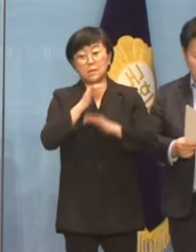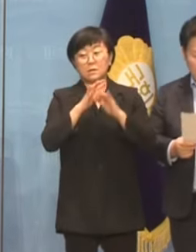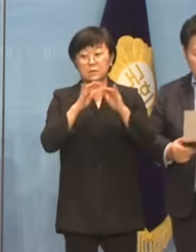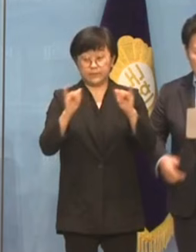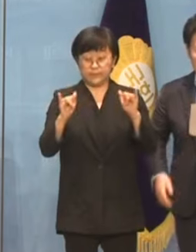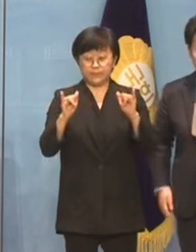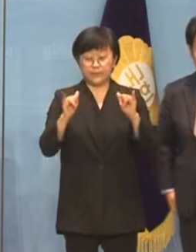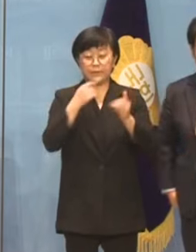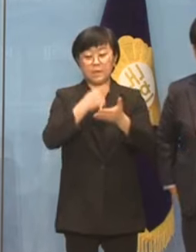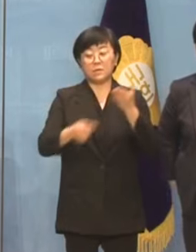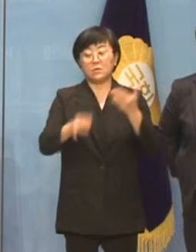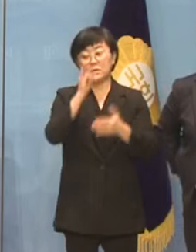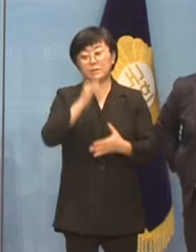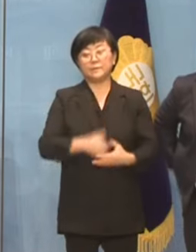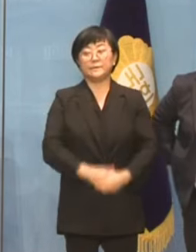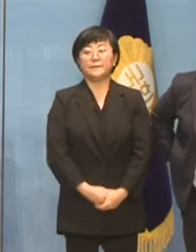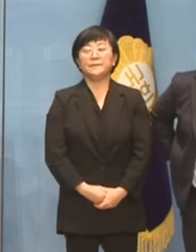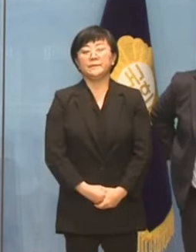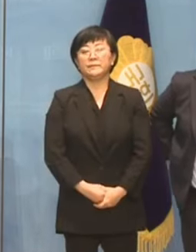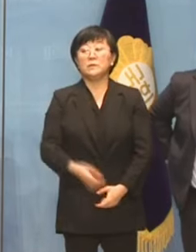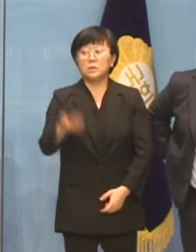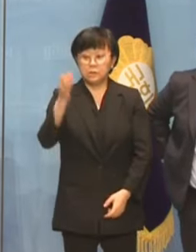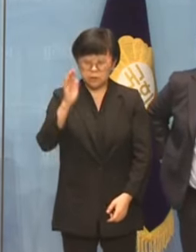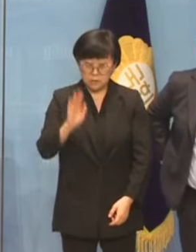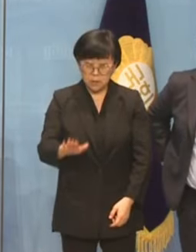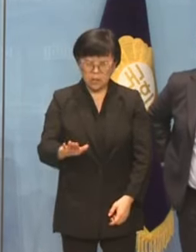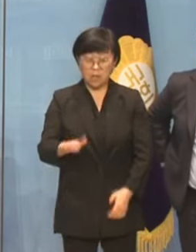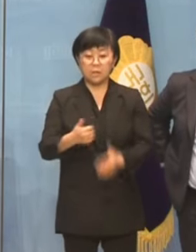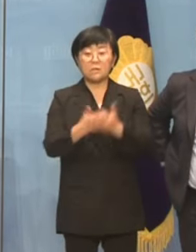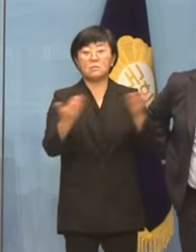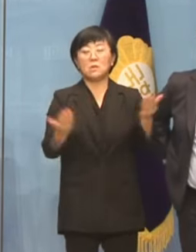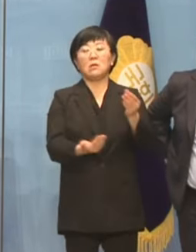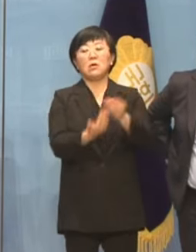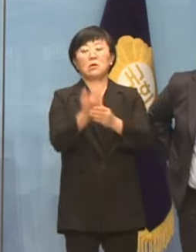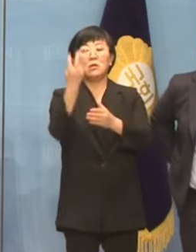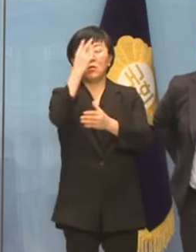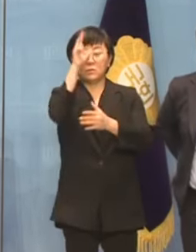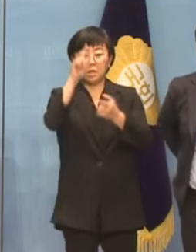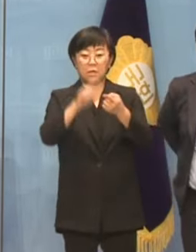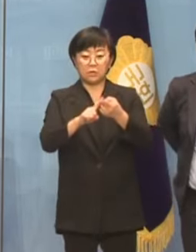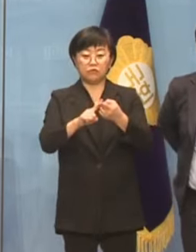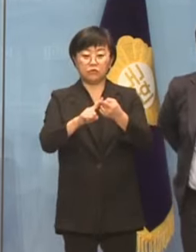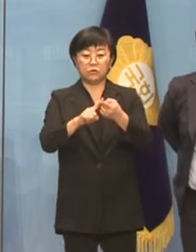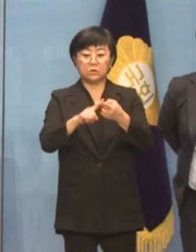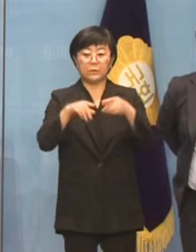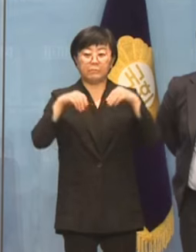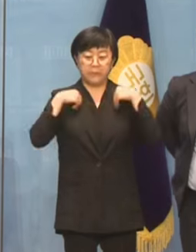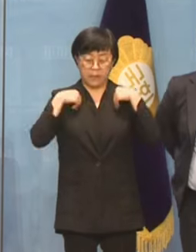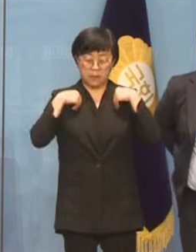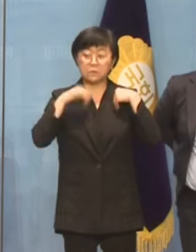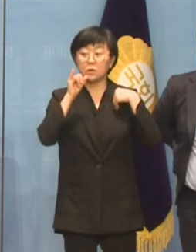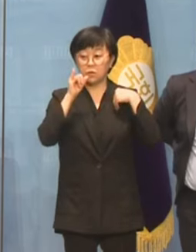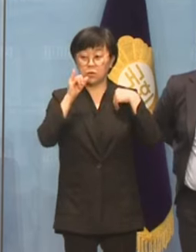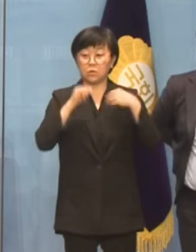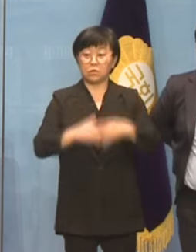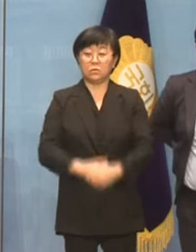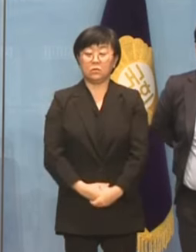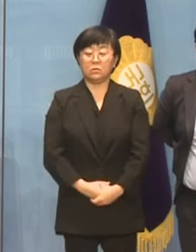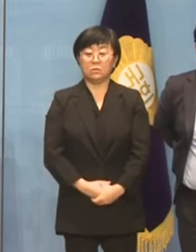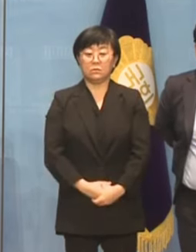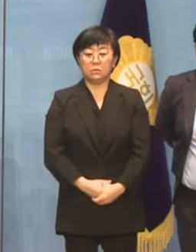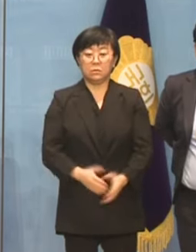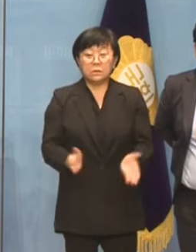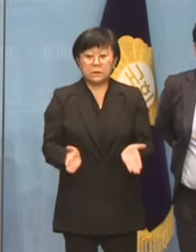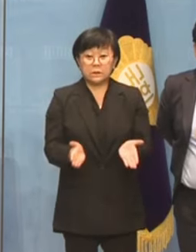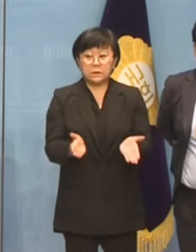끊는 피해자도 있었습니다. 그런데 이 사건에 검찰은 수사에 손을 놓고 있습니다. 등